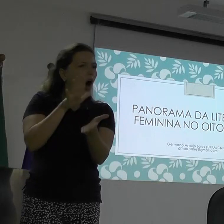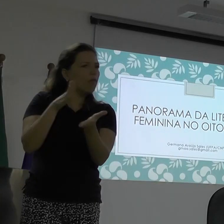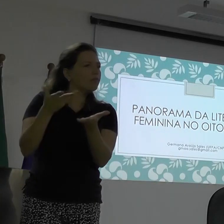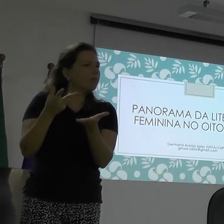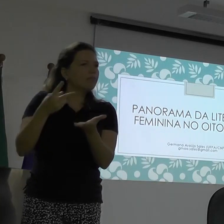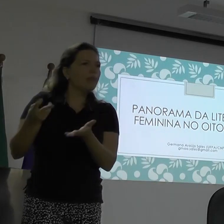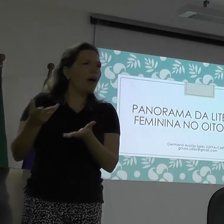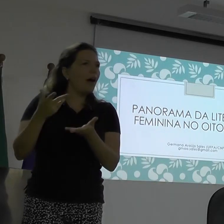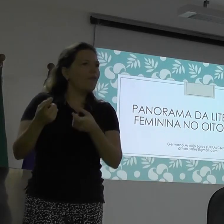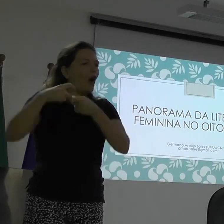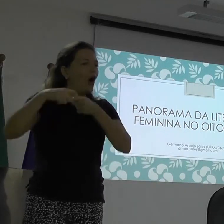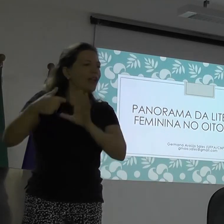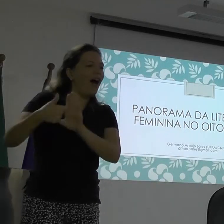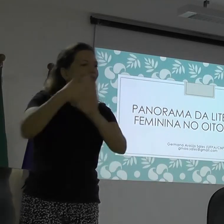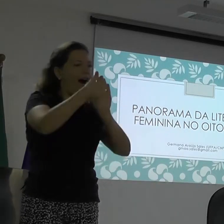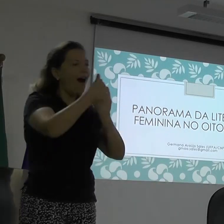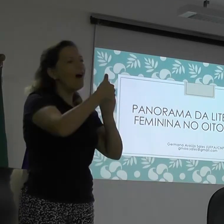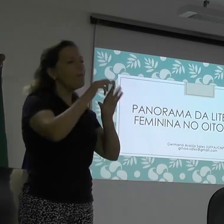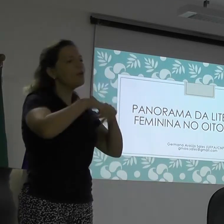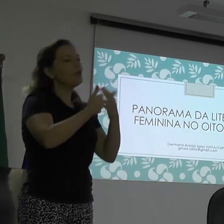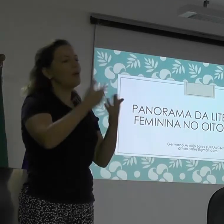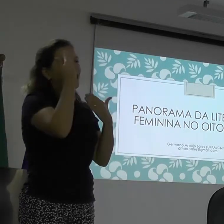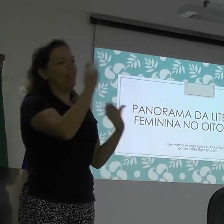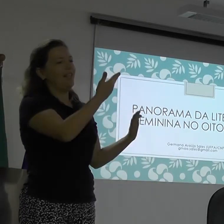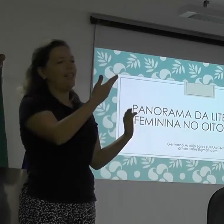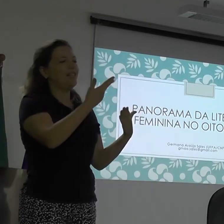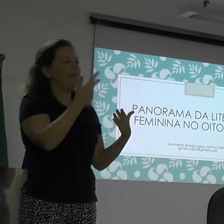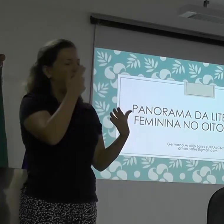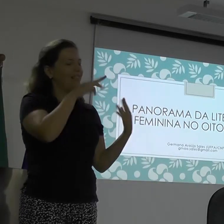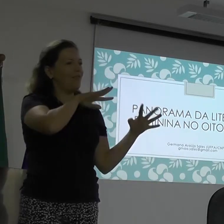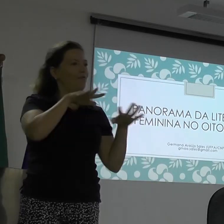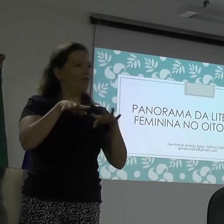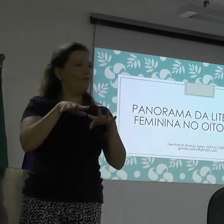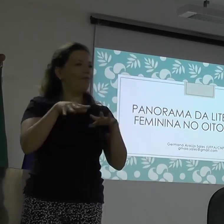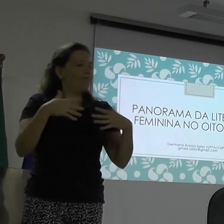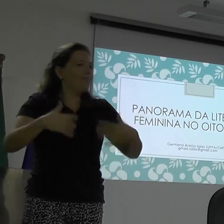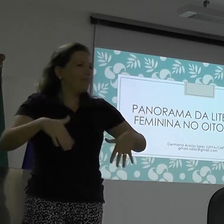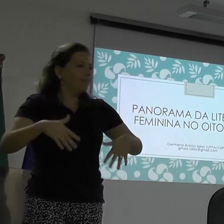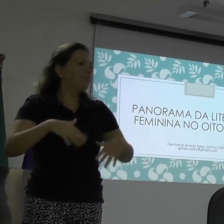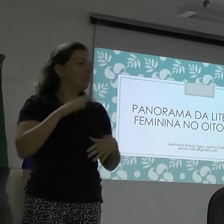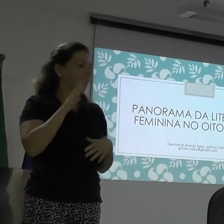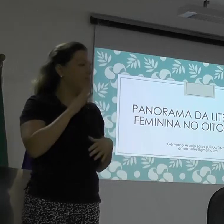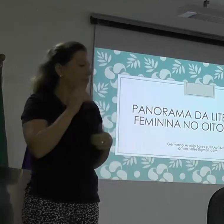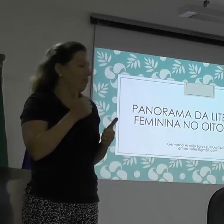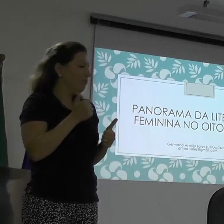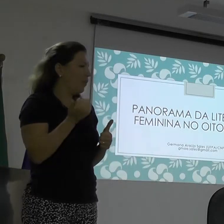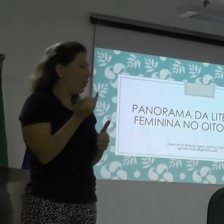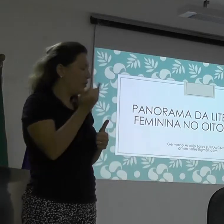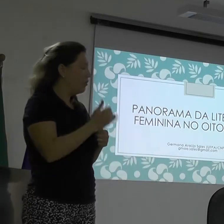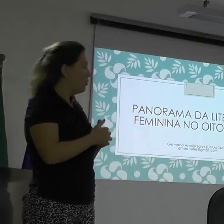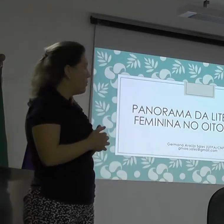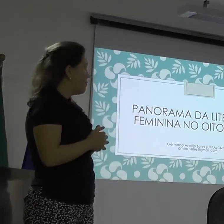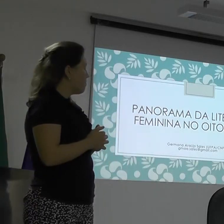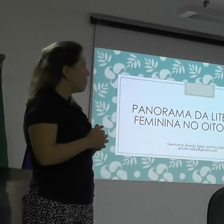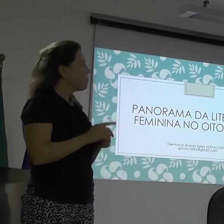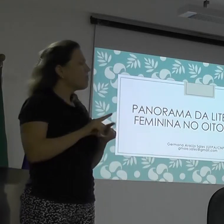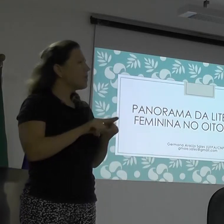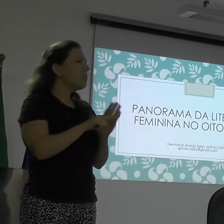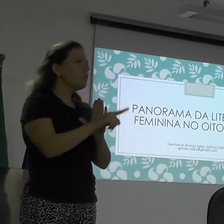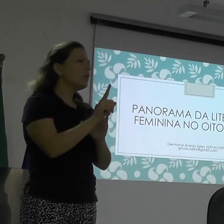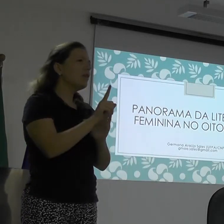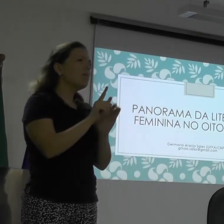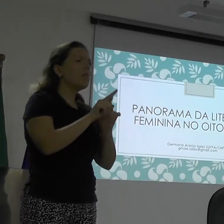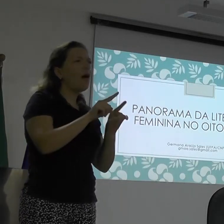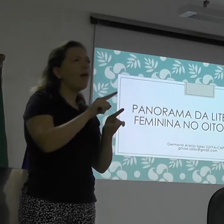Então, por isso eu lhe agradeço também. E uma outra coisa, não é bem uma pergunta, mas você usou, claro, as fontes primárias.